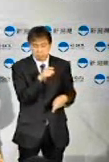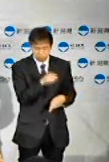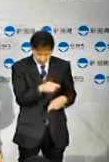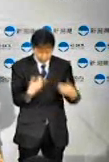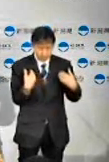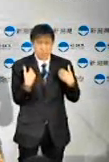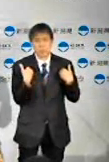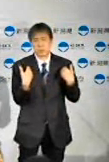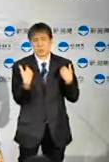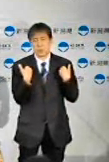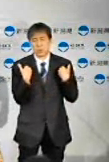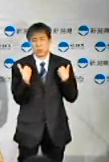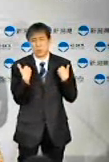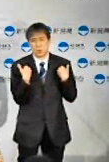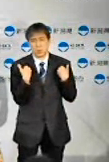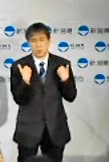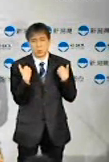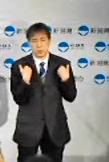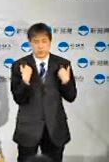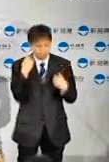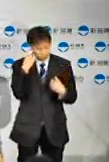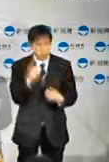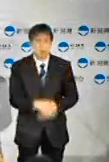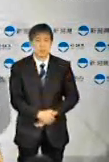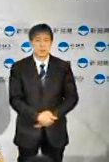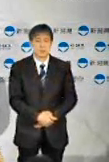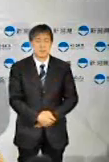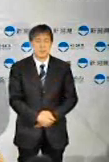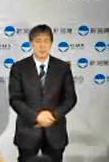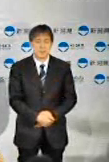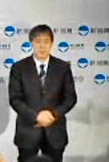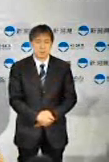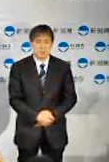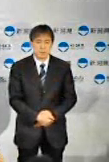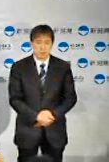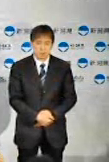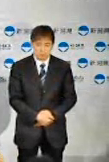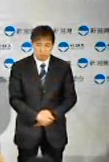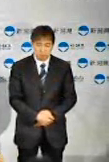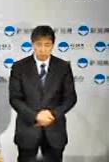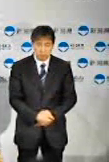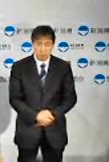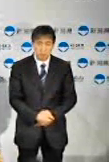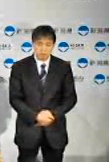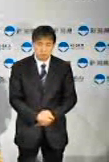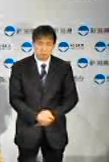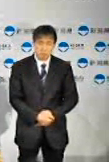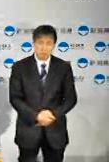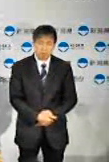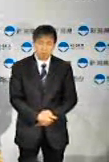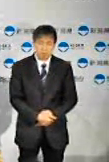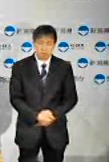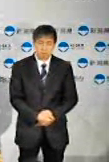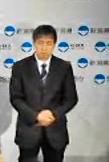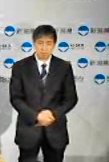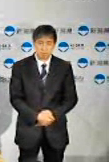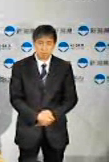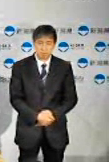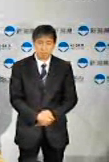まさに必要なことだと思ってます。まあすでにごめんなさい、